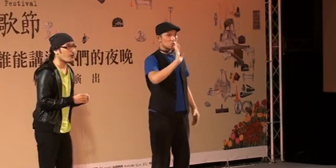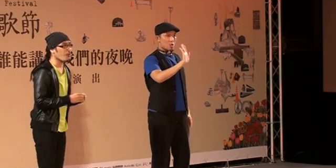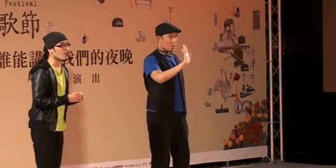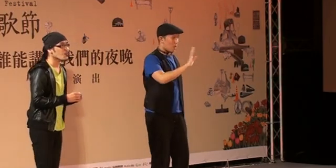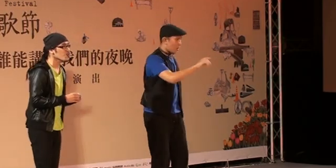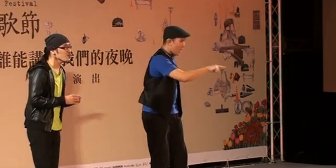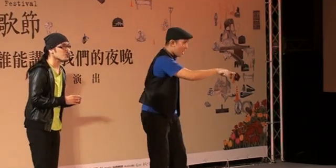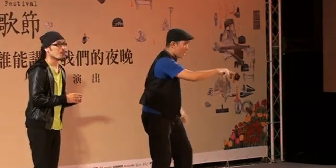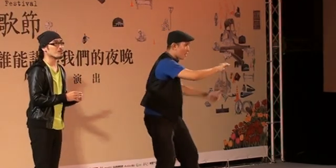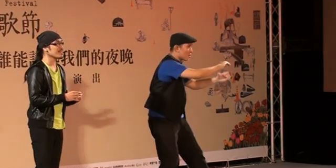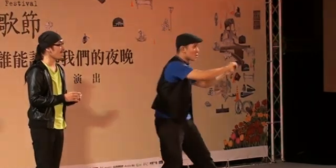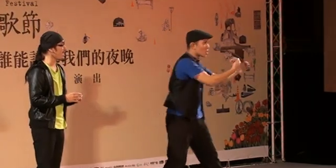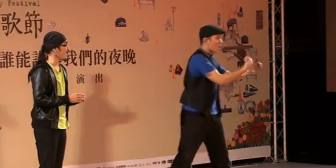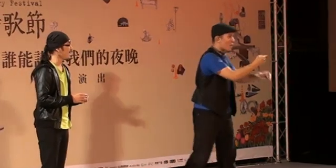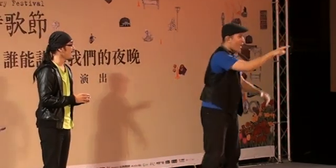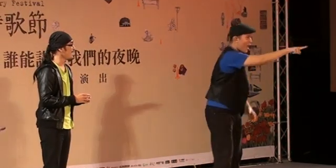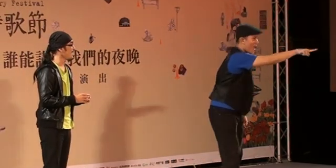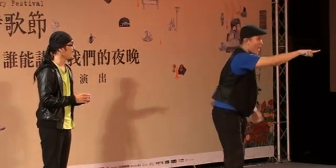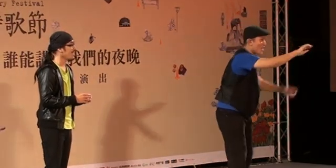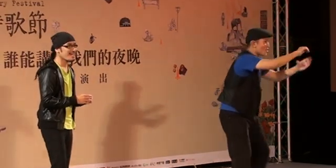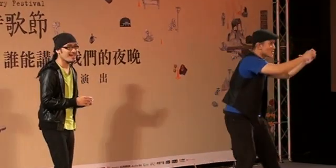洞无所不在。